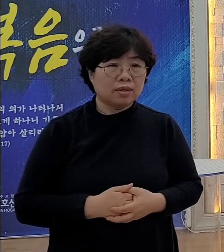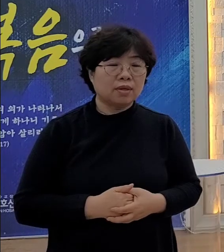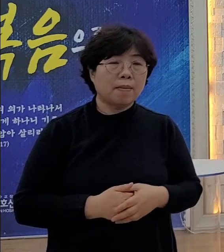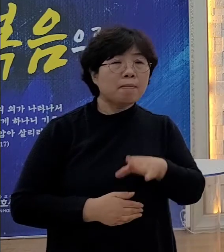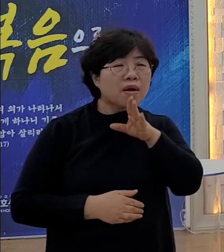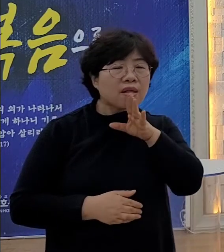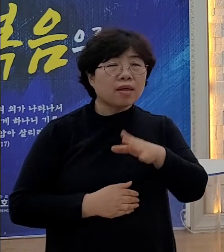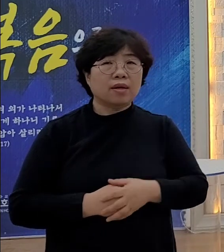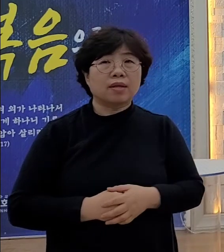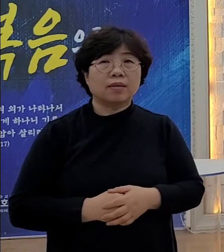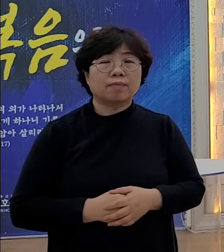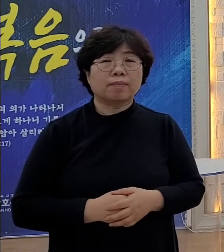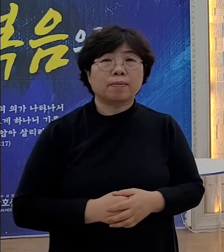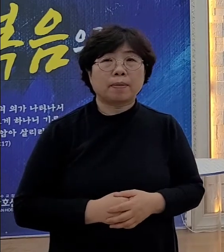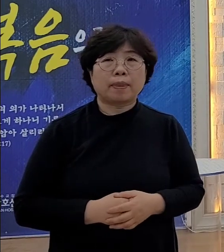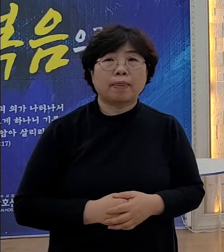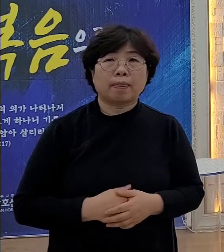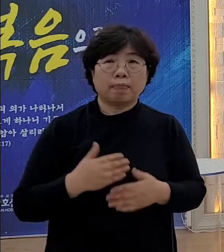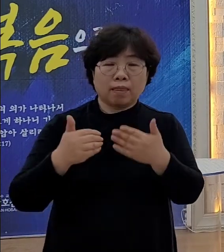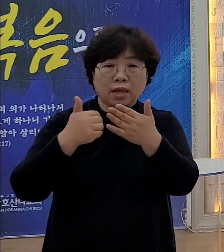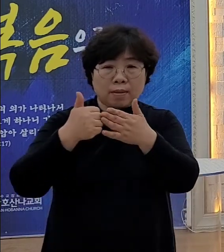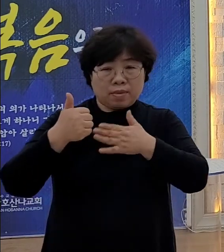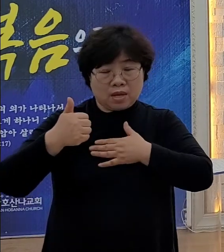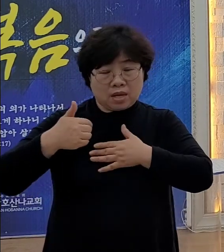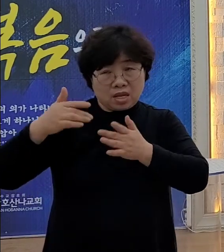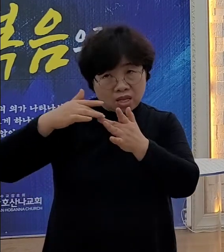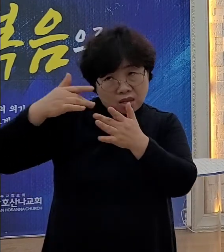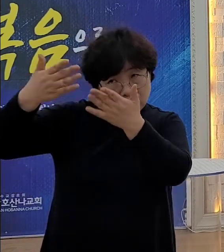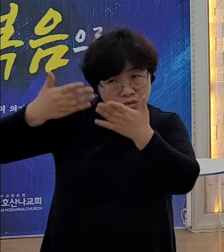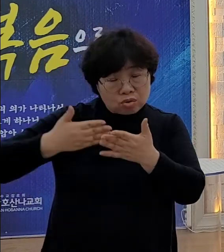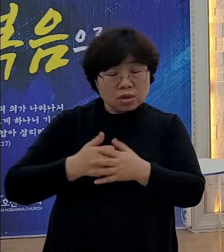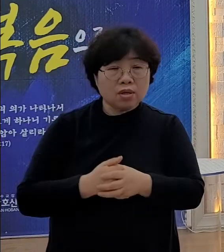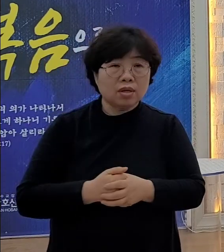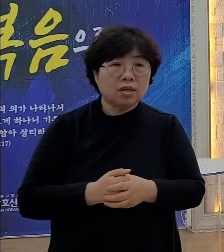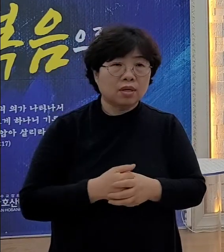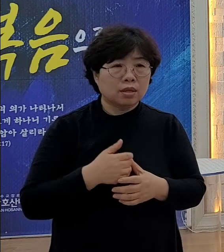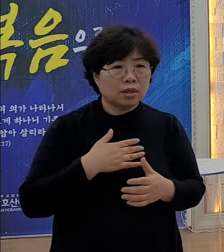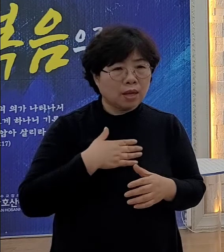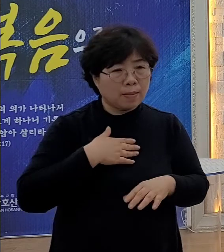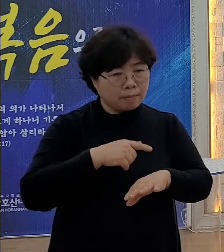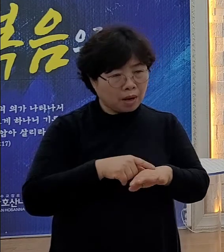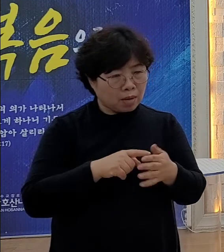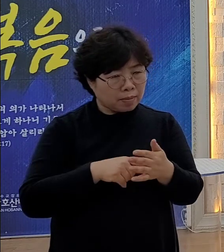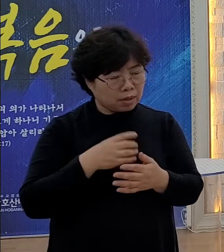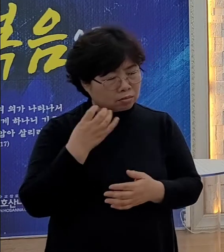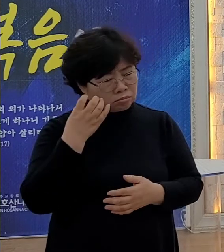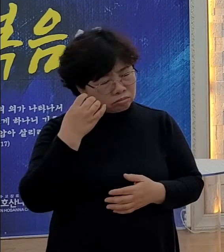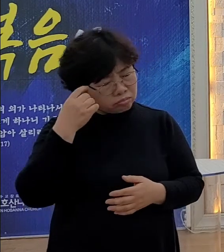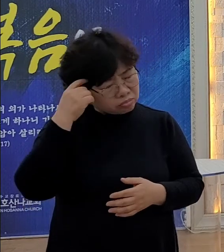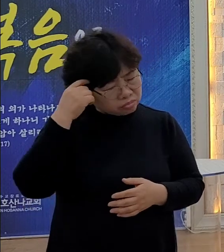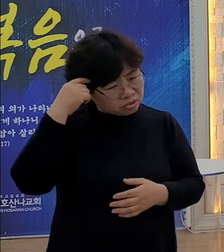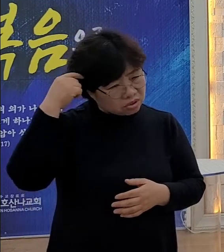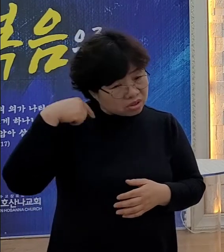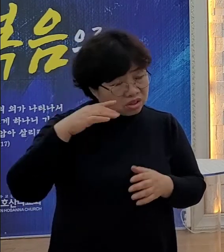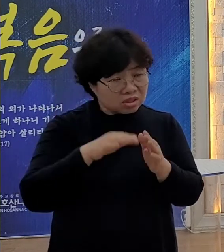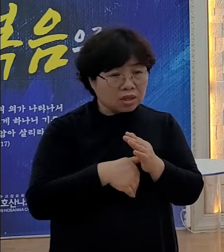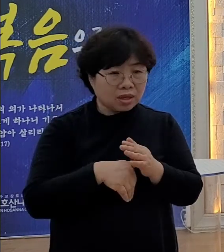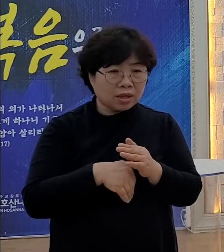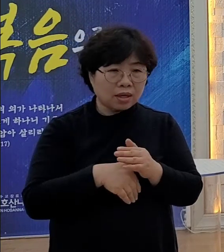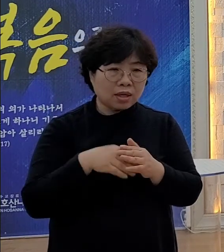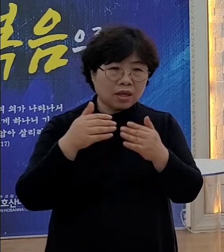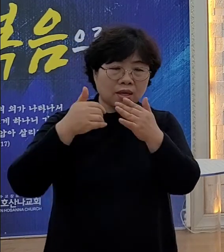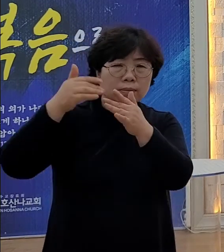맞아요. 백발백중 맞아요. 우리가 드는 생각. 내가 자꾸 이렇게 가다가는 안 될 것 같다. 나 다시 교회 가야